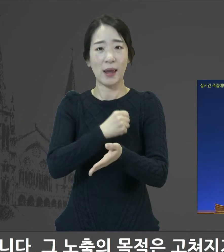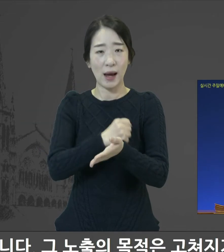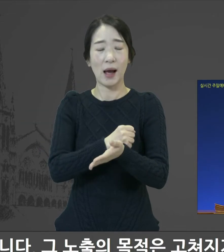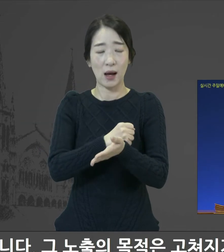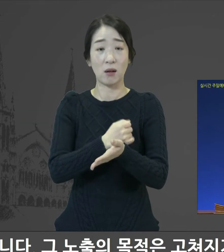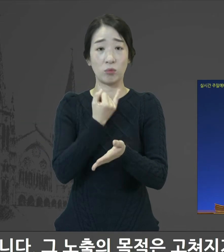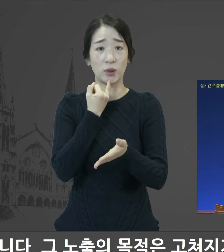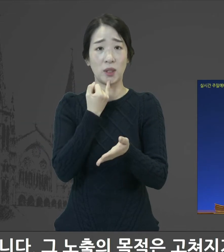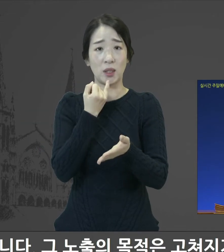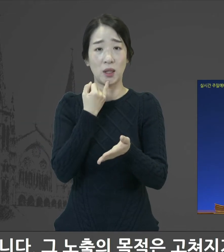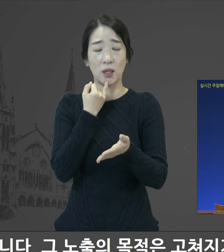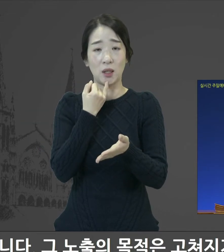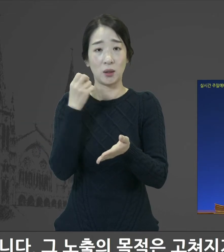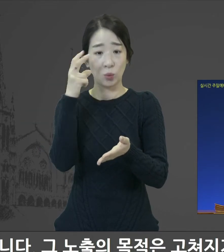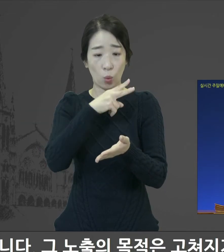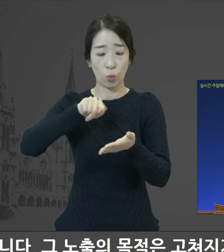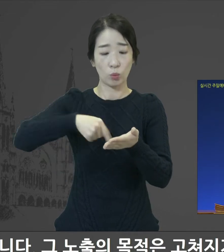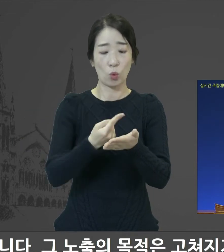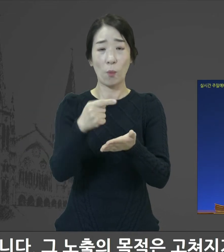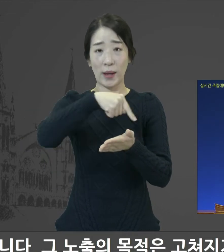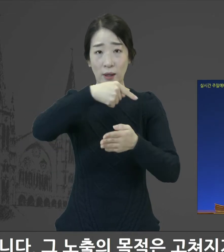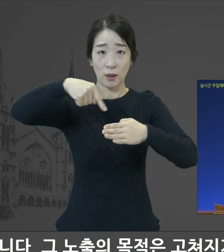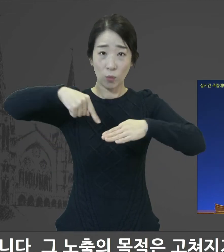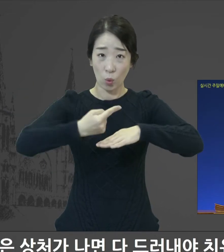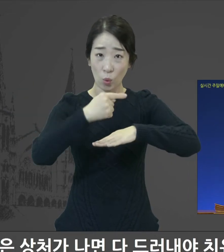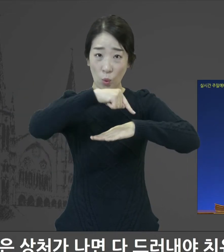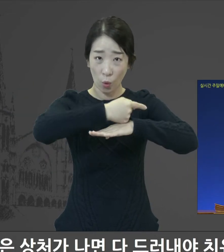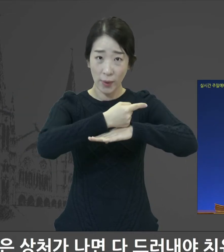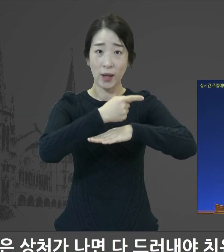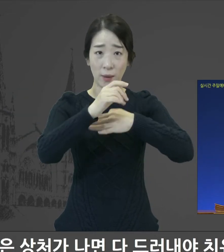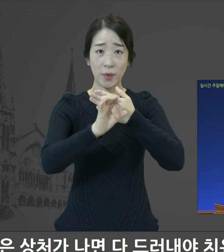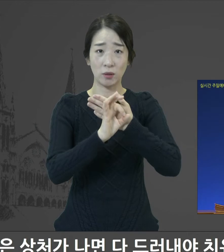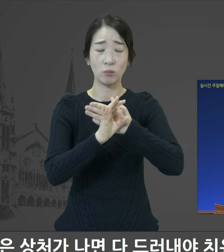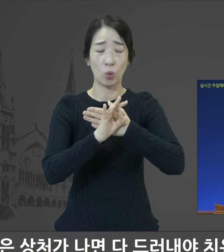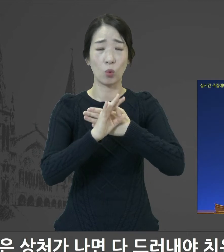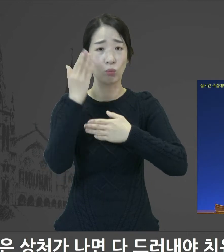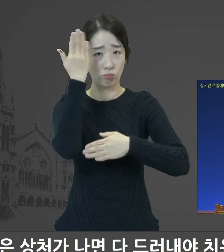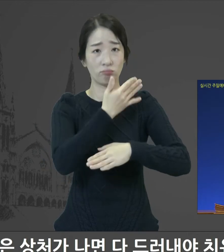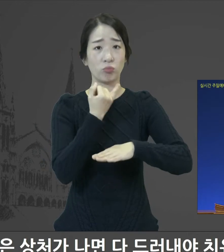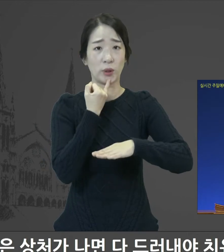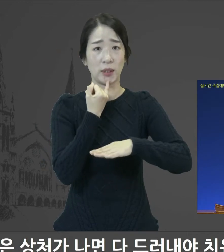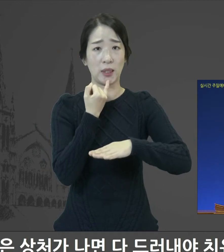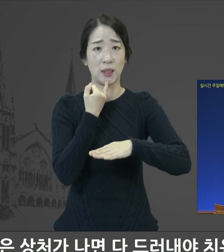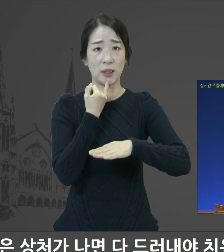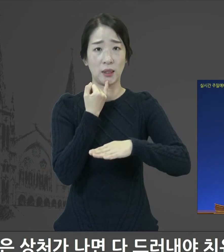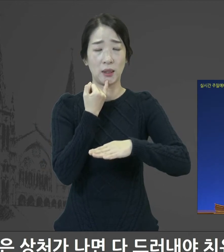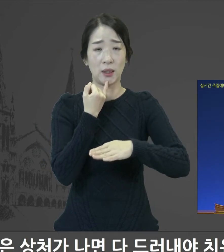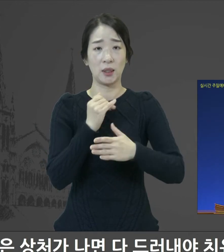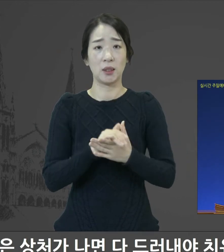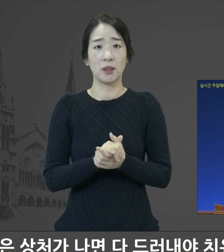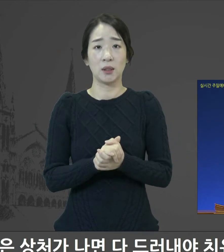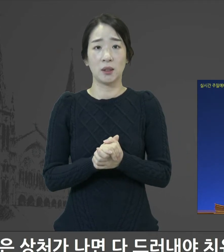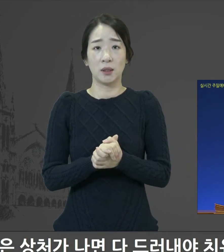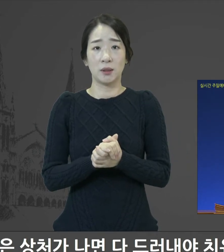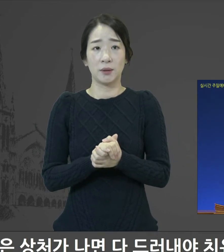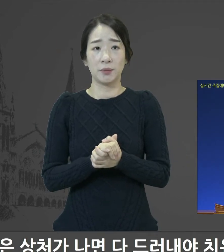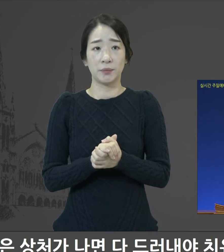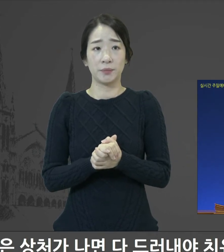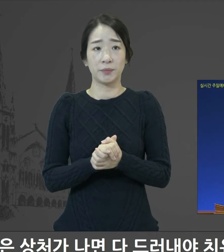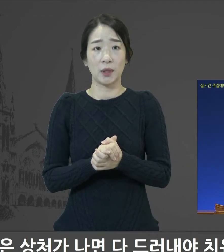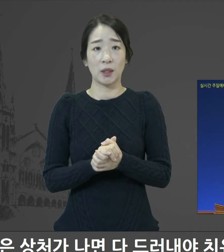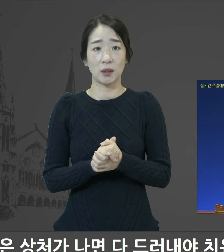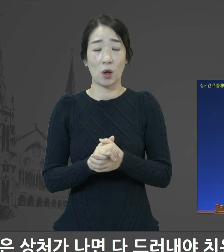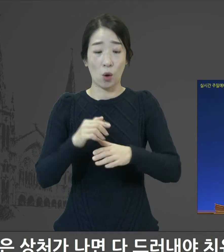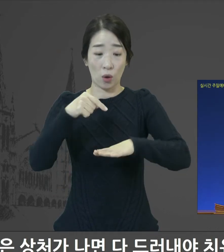꼬매도 그 속에 뭔가 하여간 의학적으로 어떤 게 들어있어서 이게 아물질 않는데요. 그래서